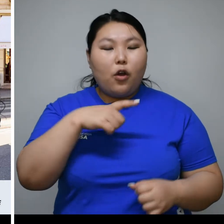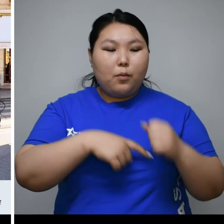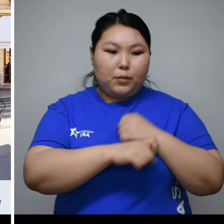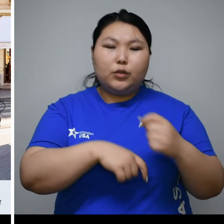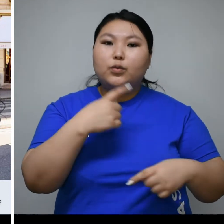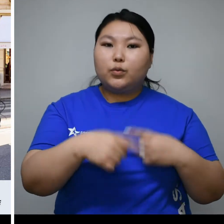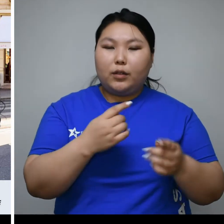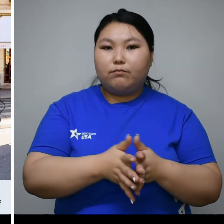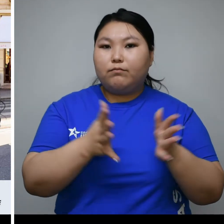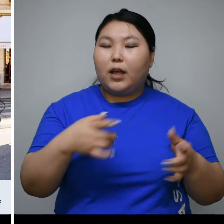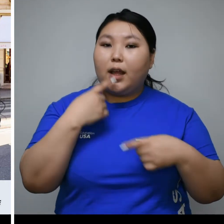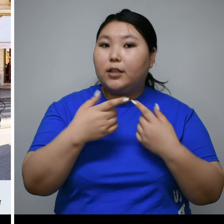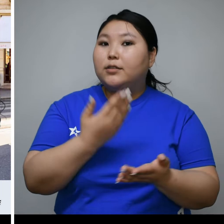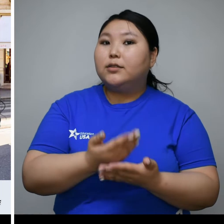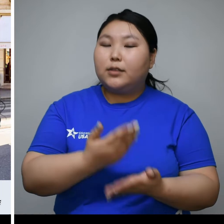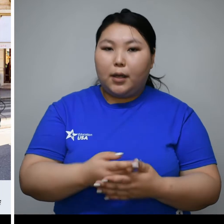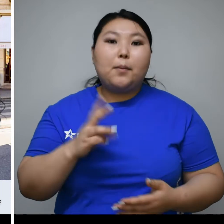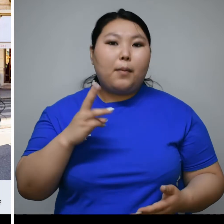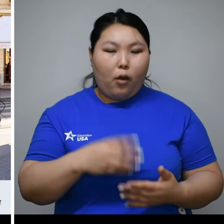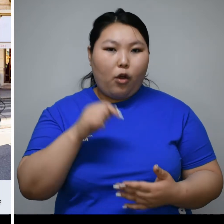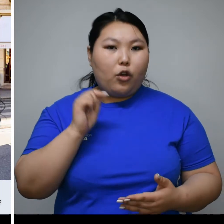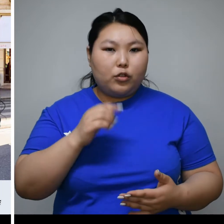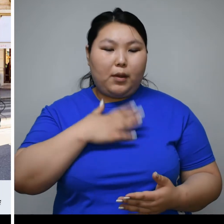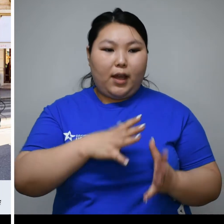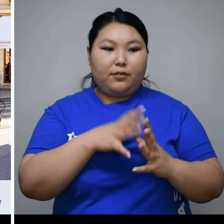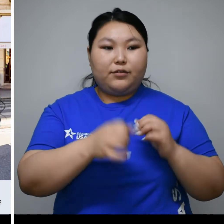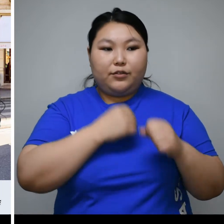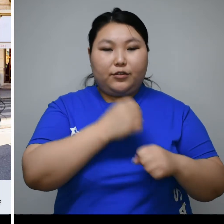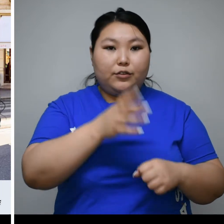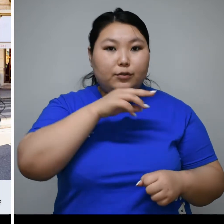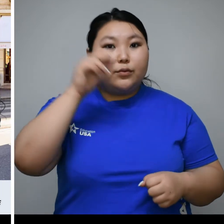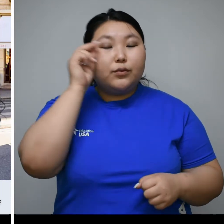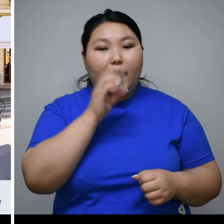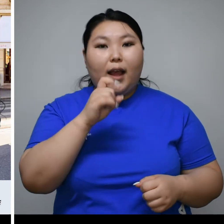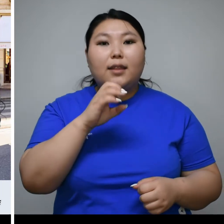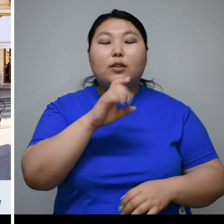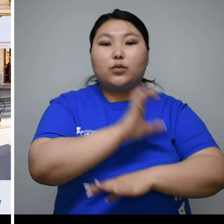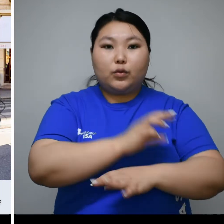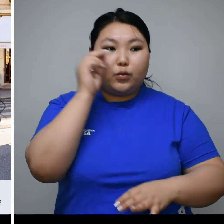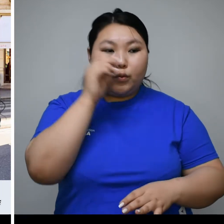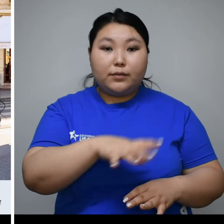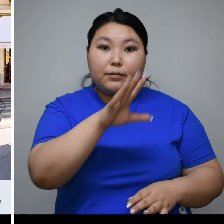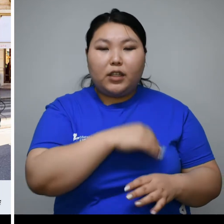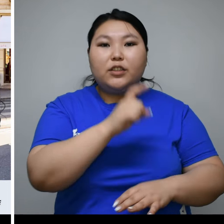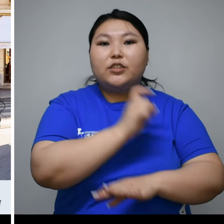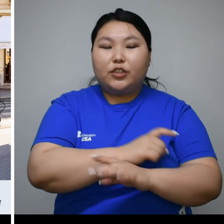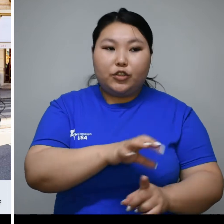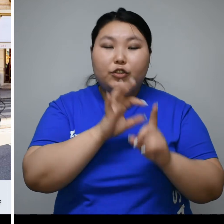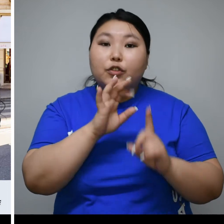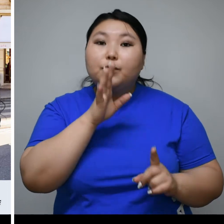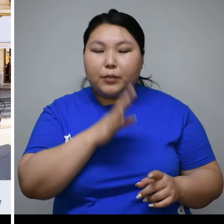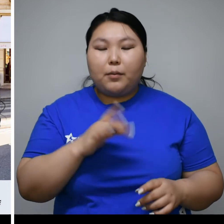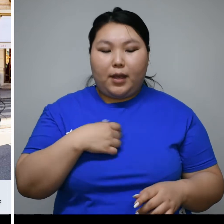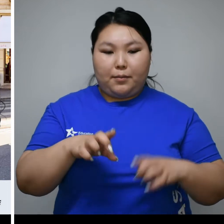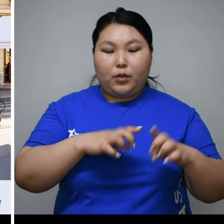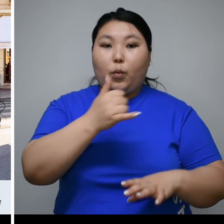өөрийнхөө мэрэгжлийн талаар бас дэлгэрүүлээд яриач. Магадгүй одоо манай ялангуяа 10 жилийн сурагчдад маань, ахлах сургуулийн сурагчдад маань хичээлээ сонгохдоо